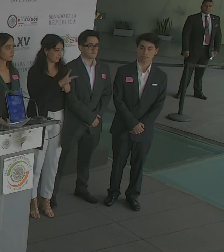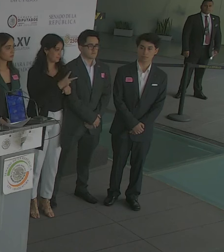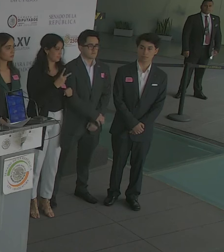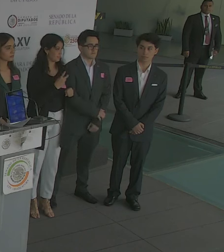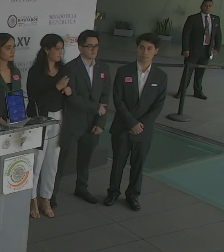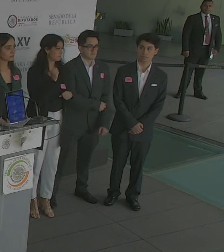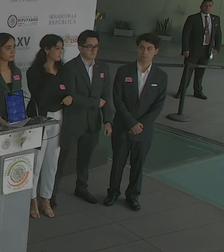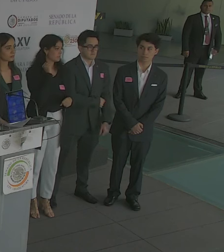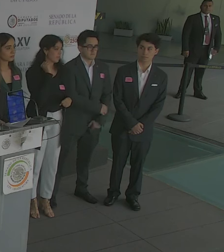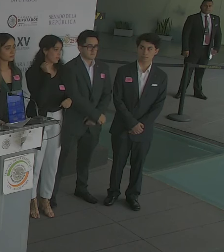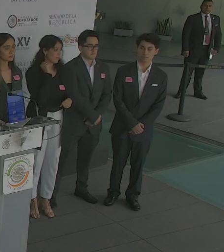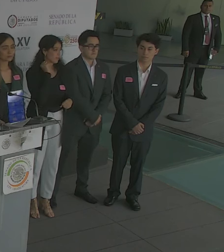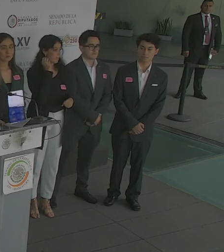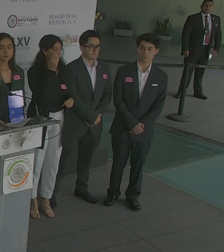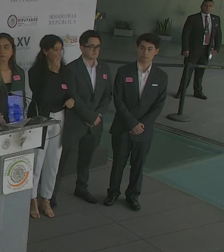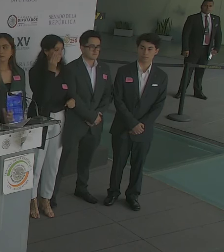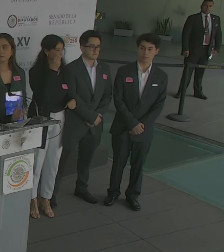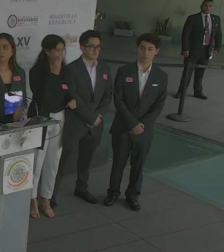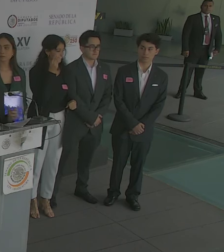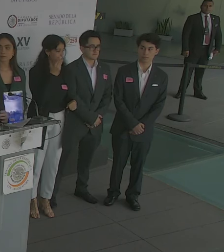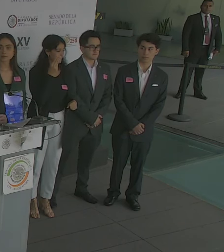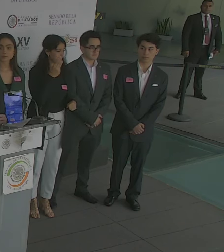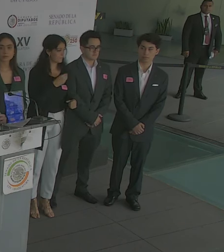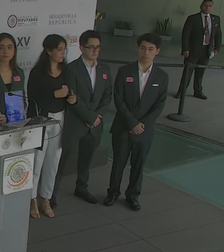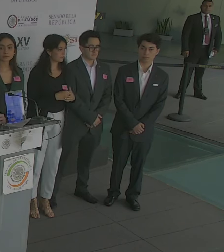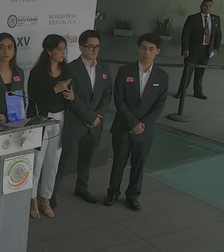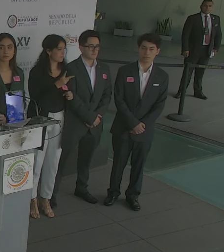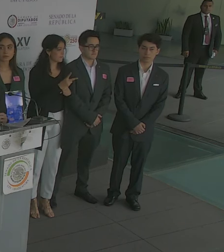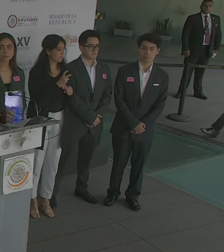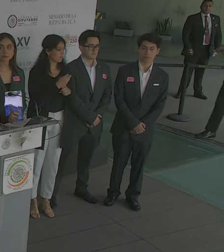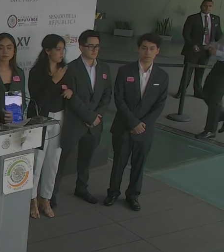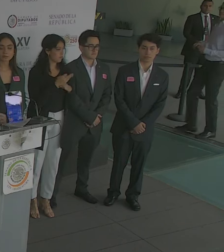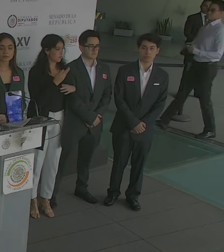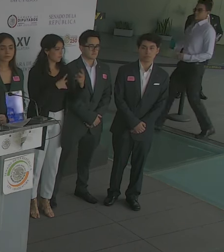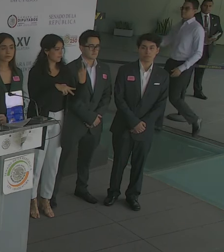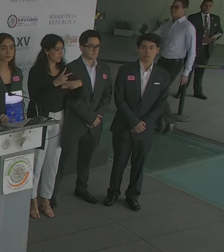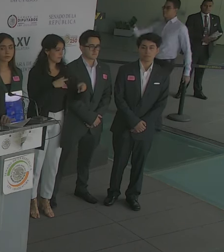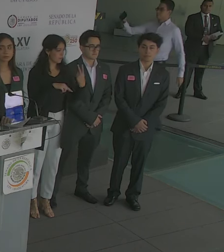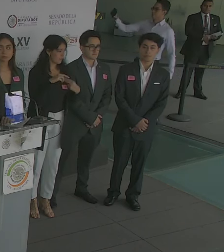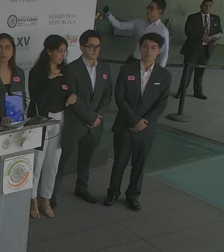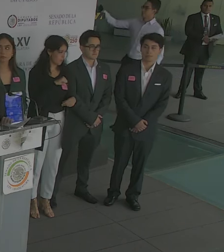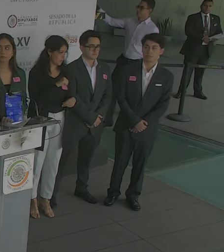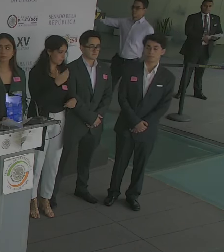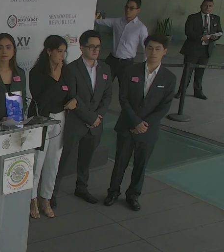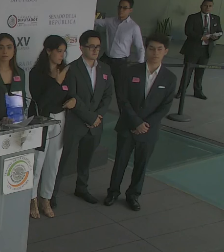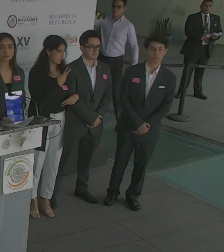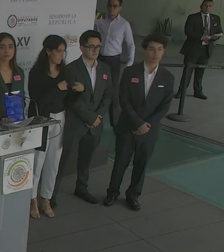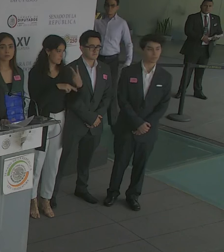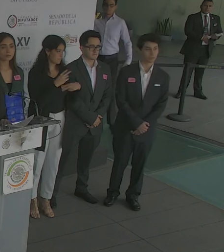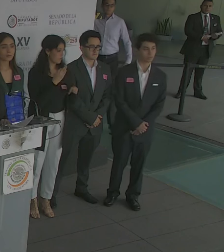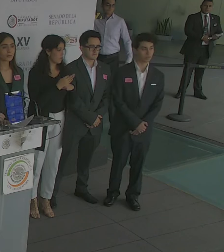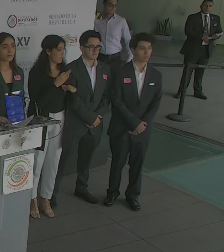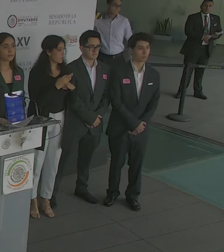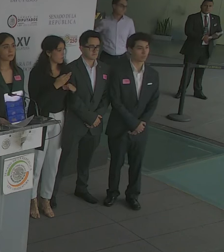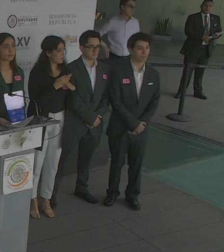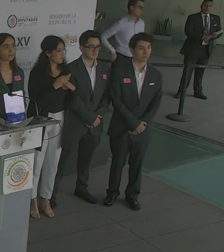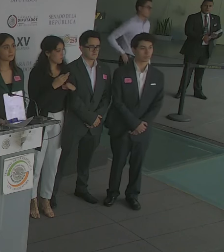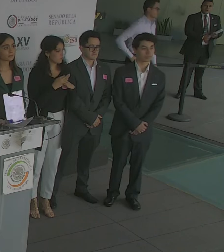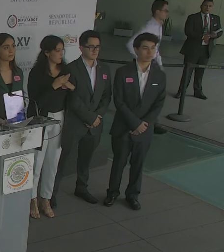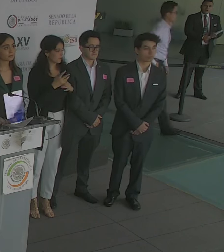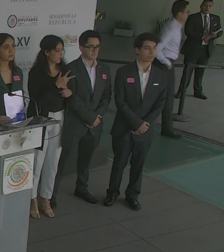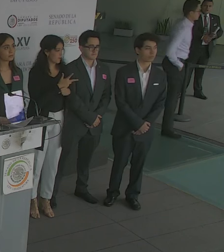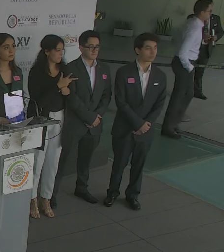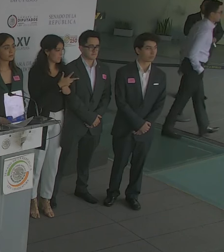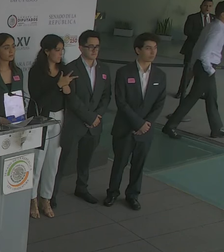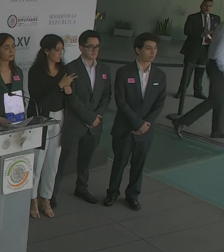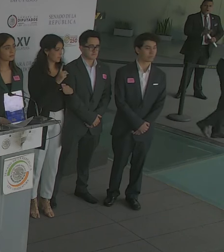Miguel Ángel Mancera que nos acompaña el día de hoy y que nos da la apertura y la bienvenida a esta cámara colegislador de